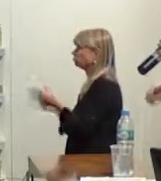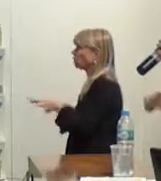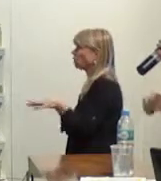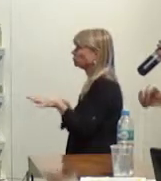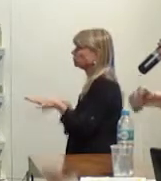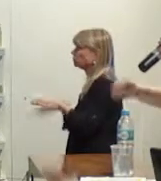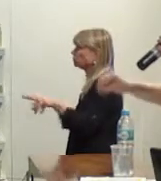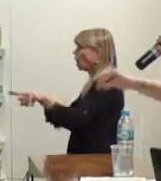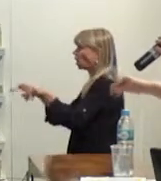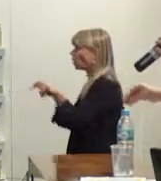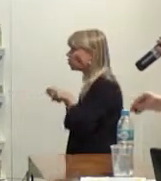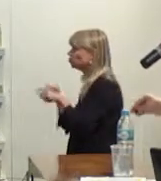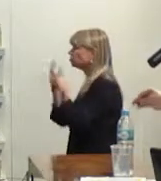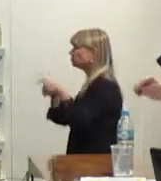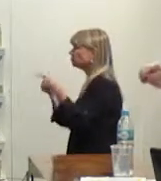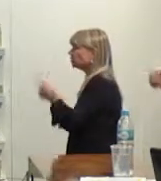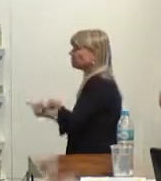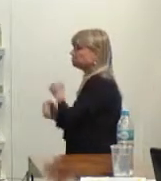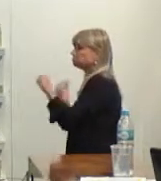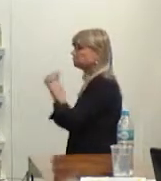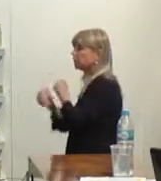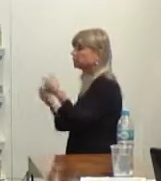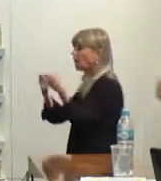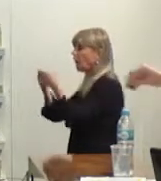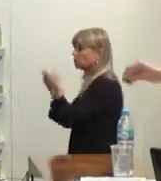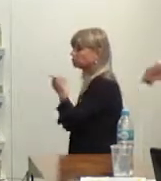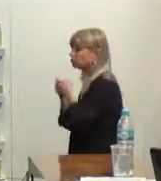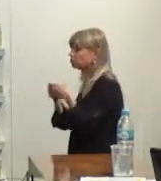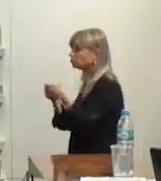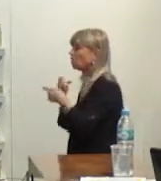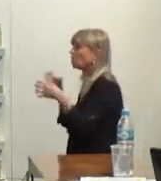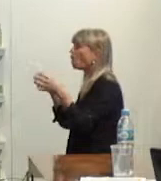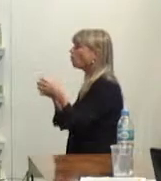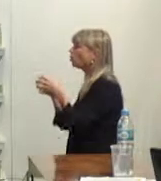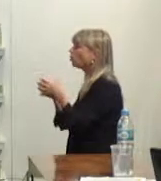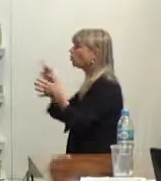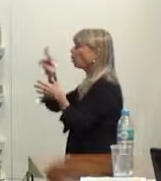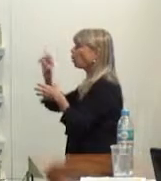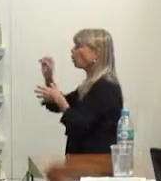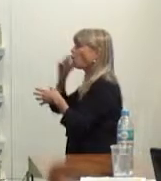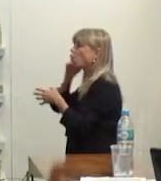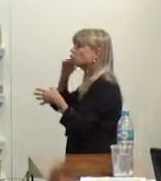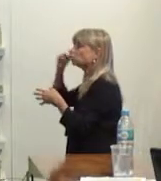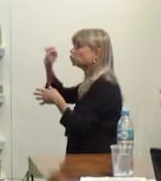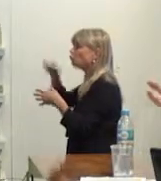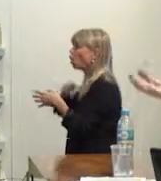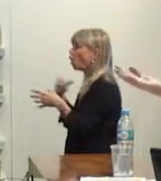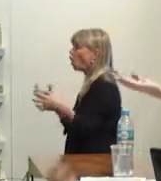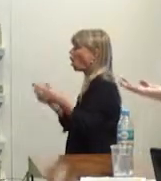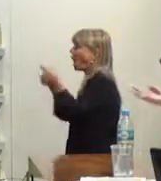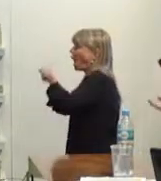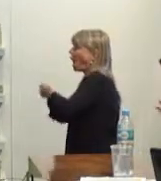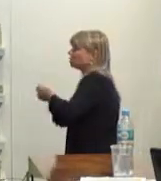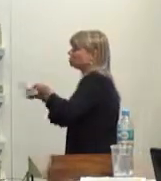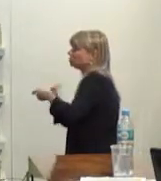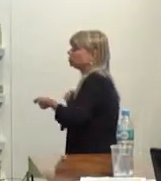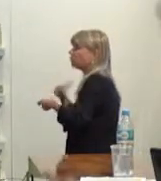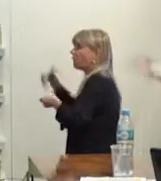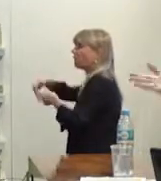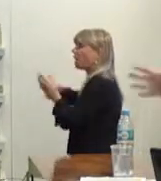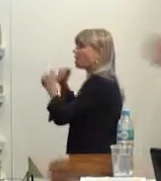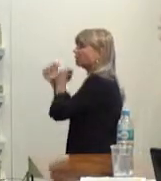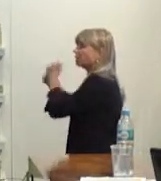distintas empresas asociadas del grupo Rollo a Metrovías, y eso es lo que